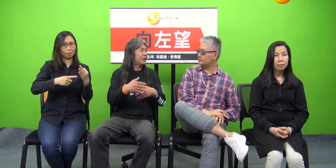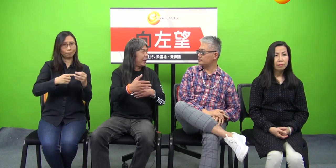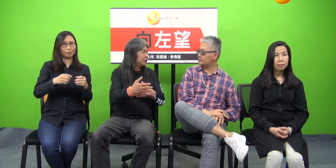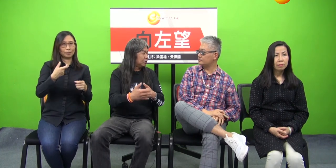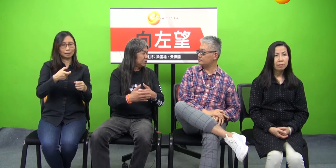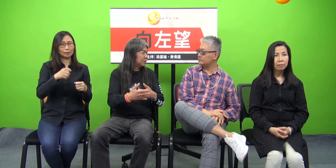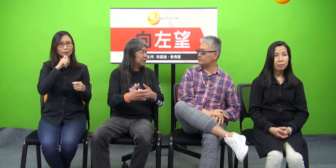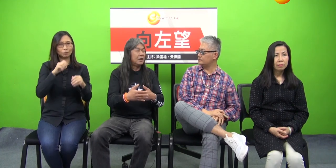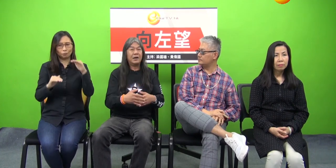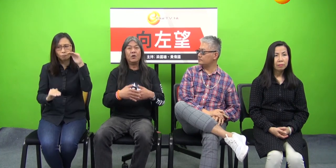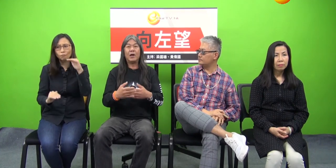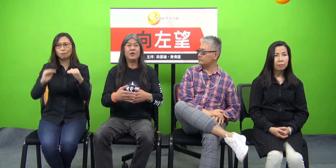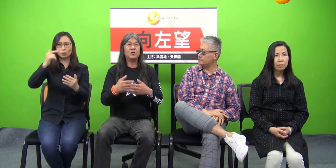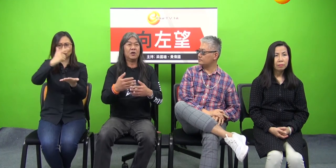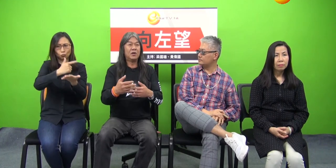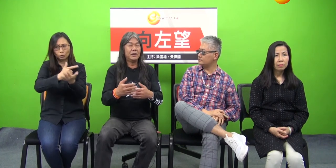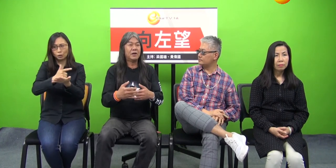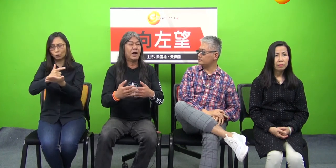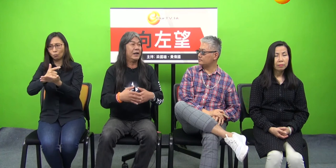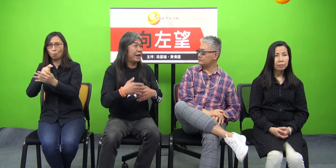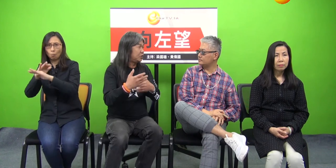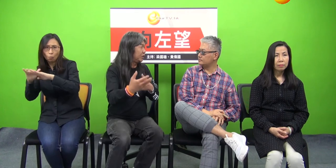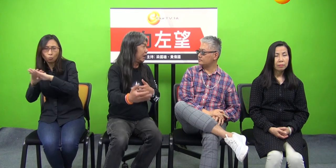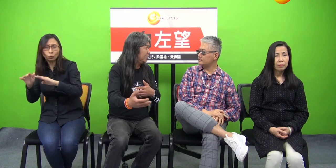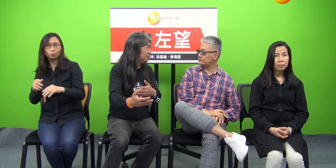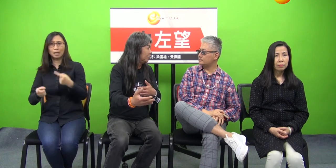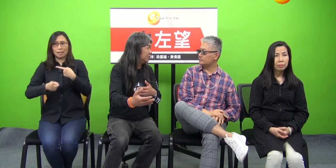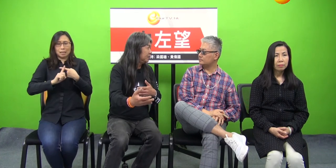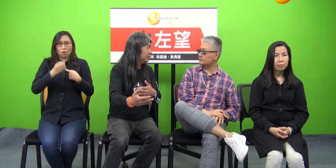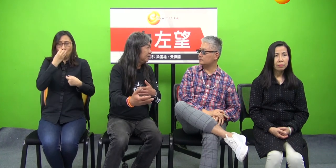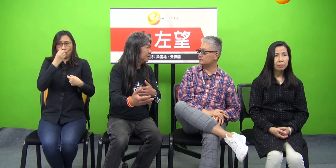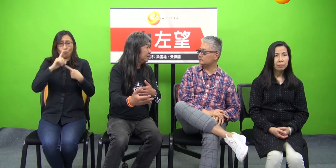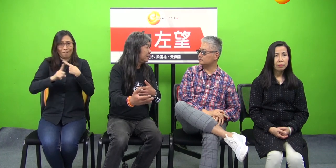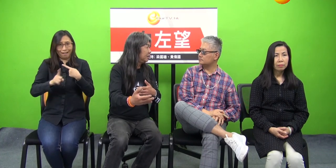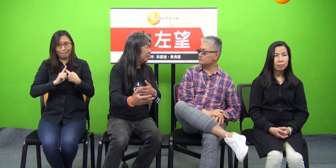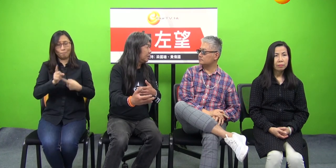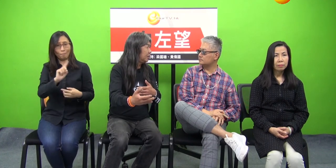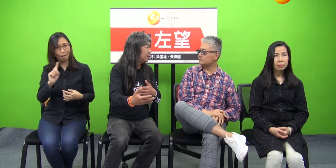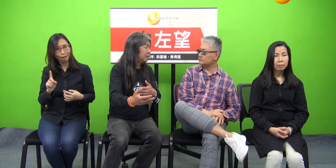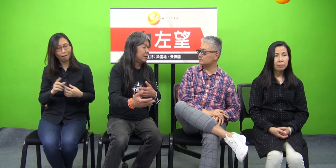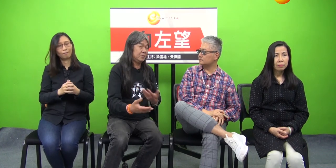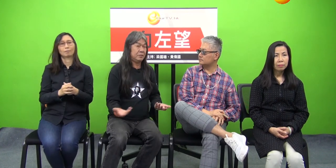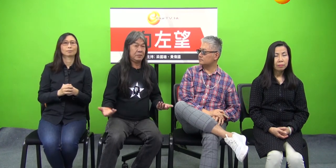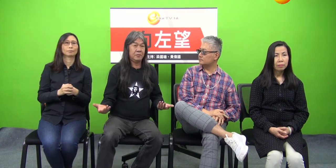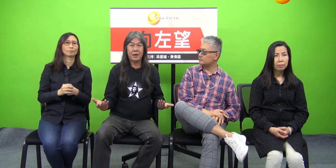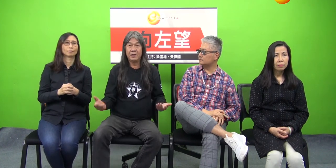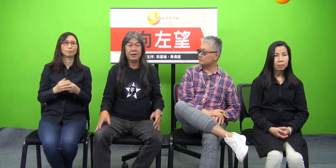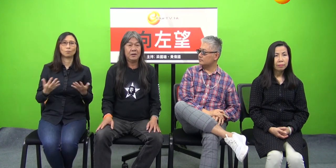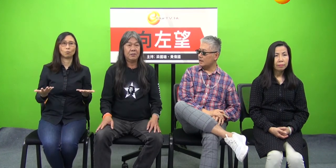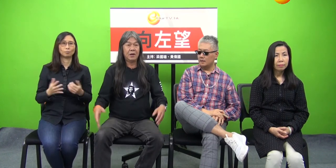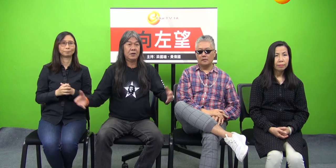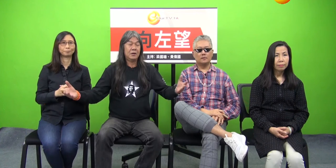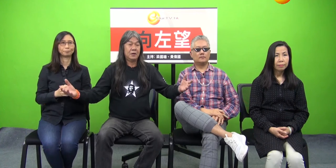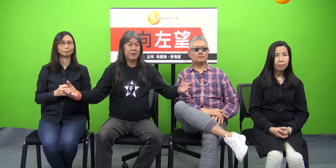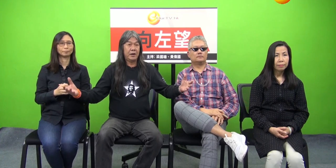又分輕重。你要話俾全香港人聽，個危機最大喺邊度啊嘛？係咪？冇計。